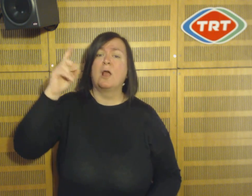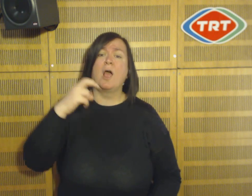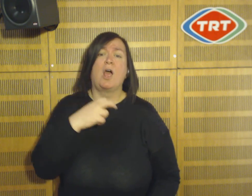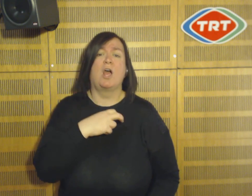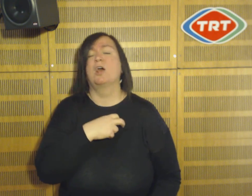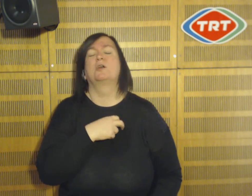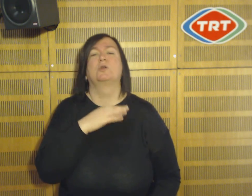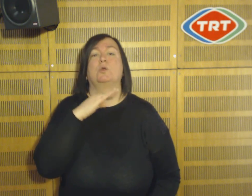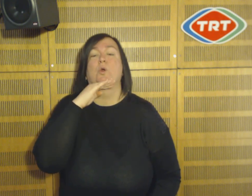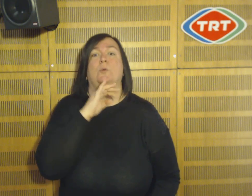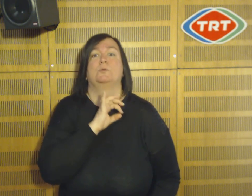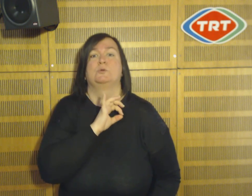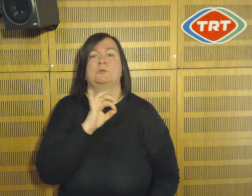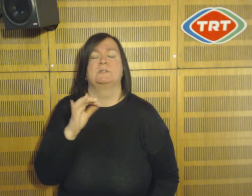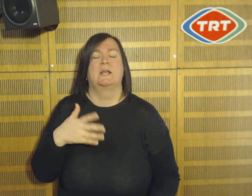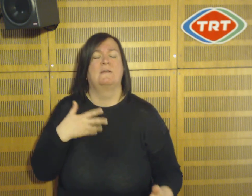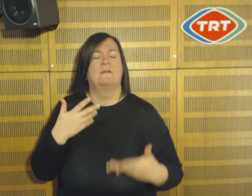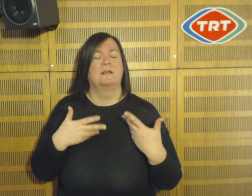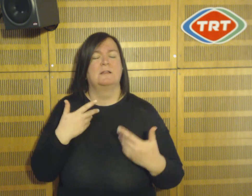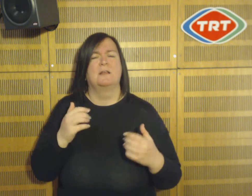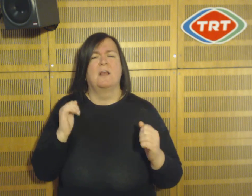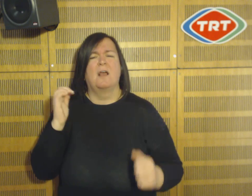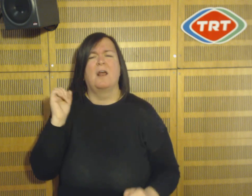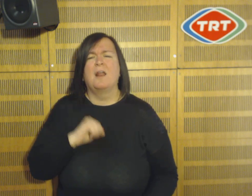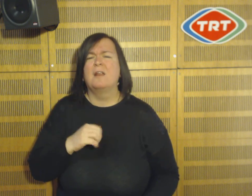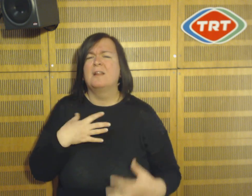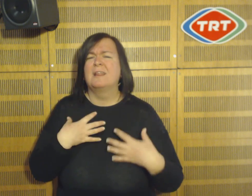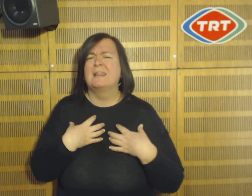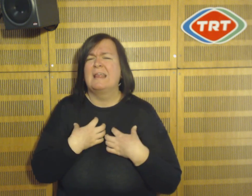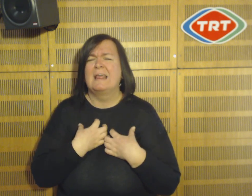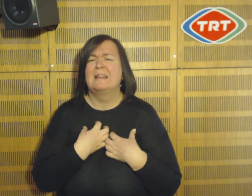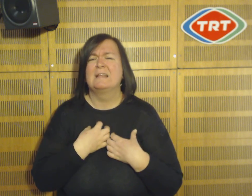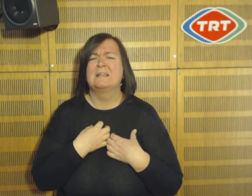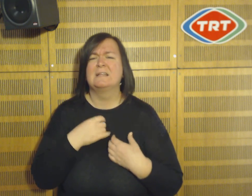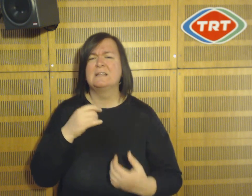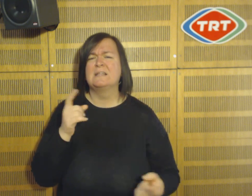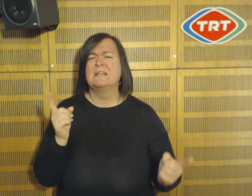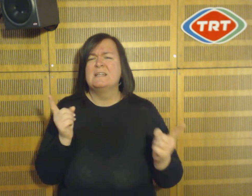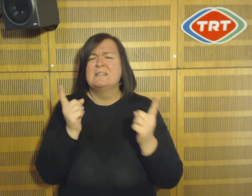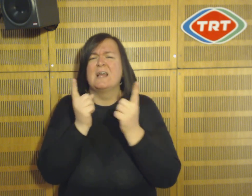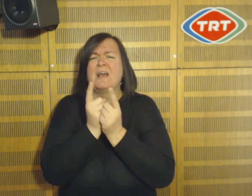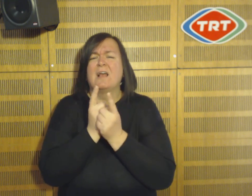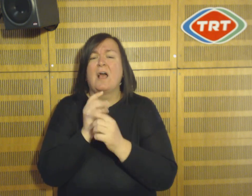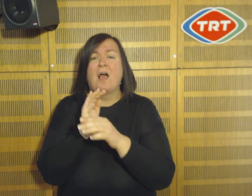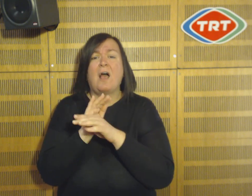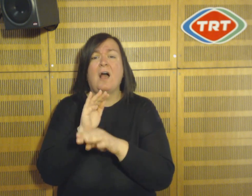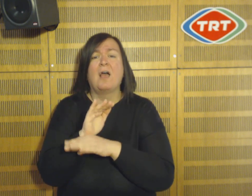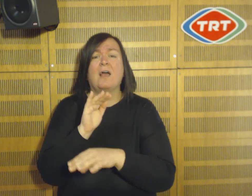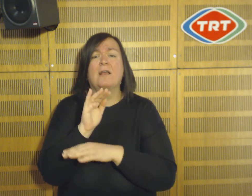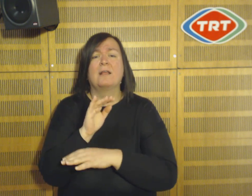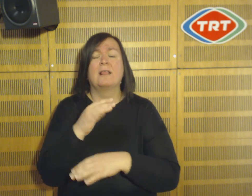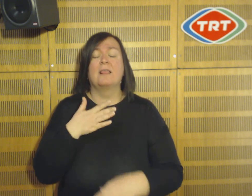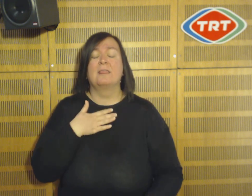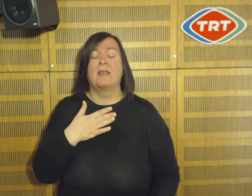doyumsuz Sevinç kahreden keder kısaca hayat ve nefesinde